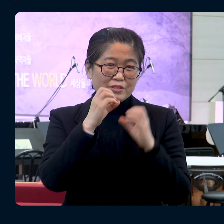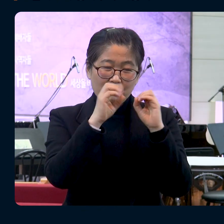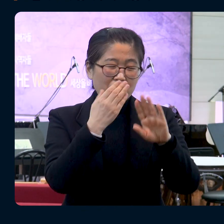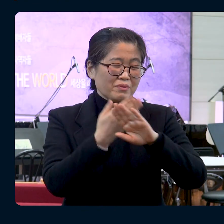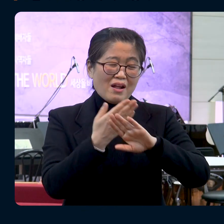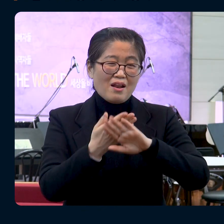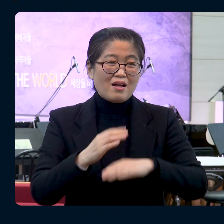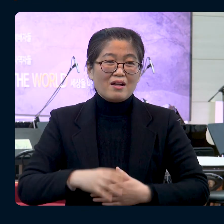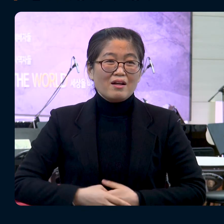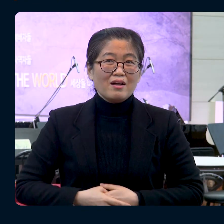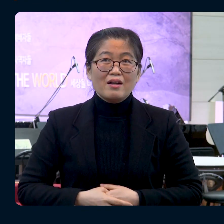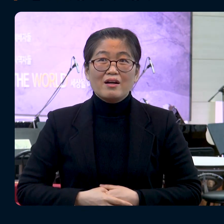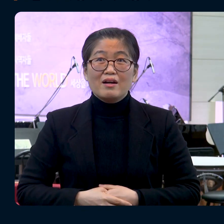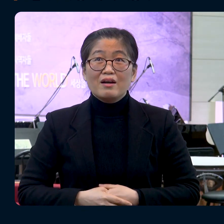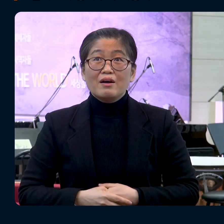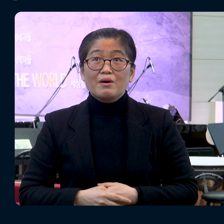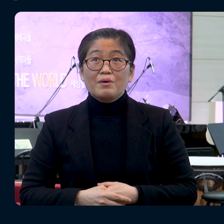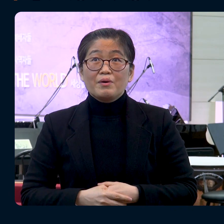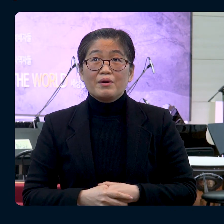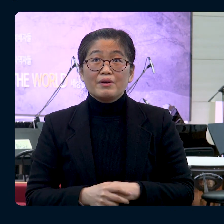없어요. 정말